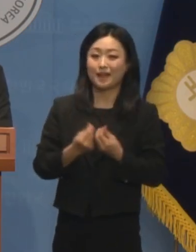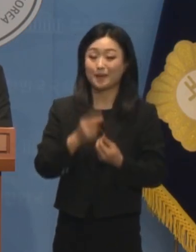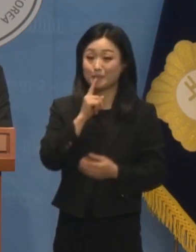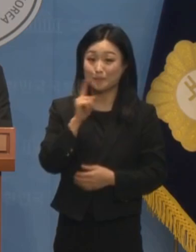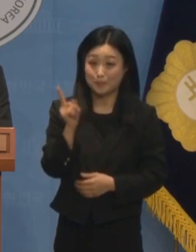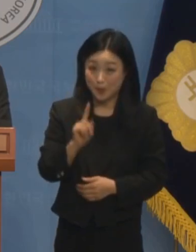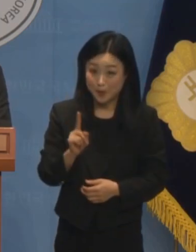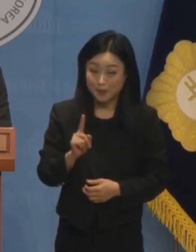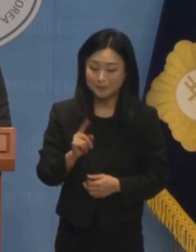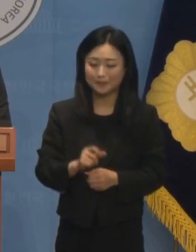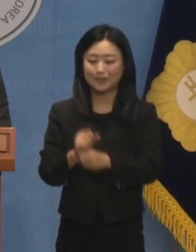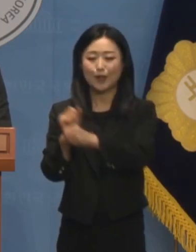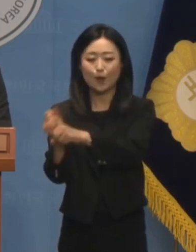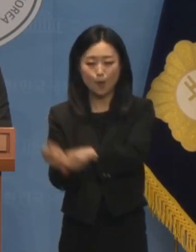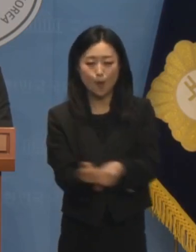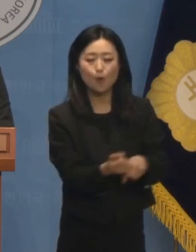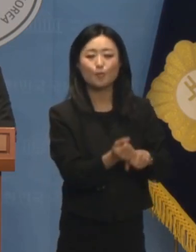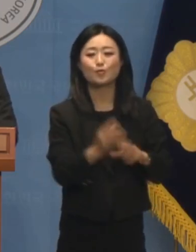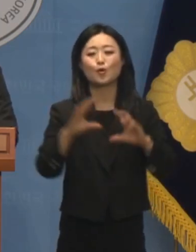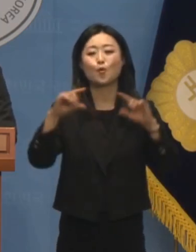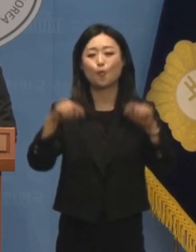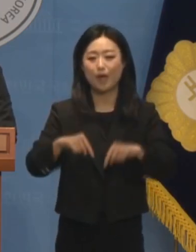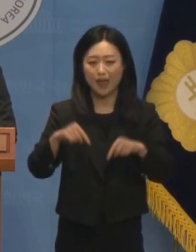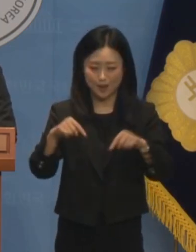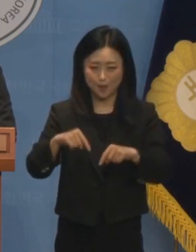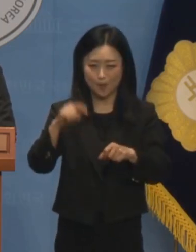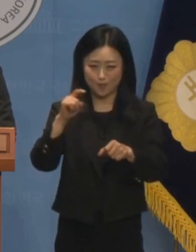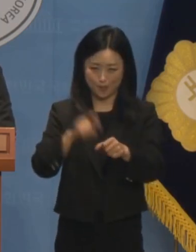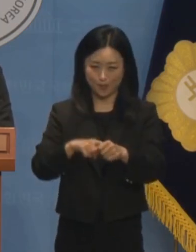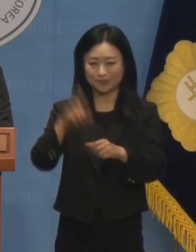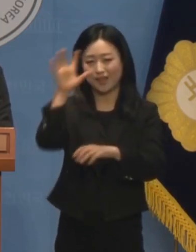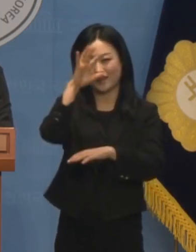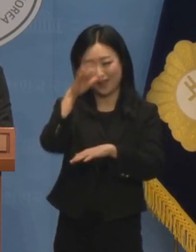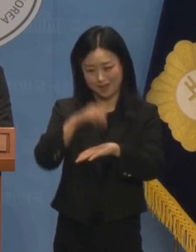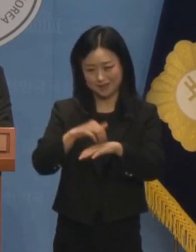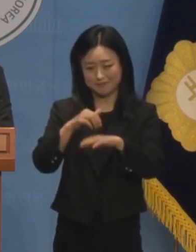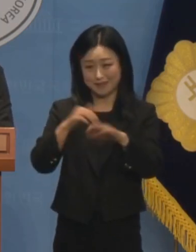소위 골프 외교 연습이었단 말입니까?